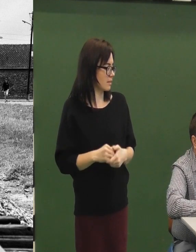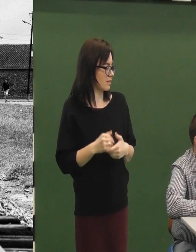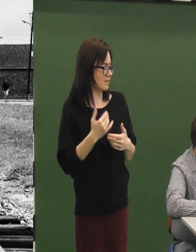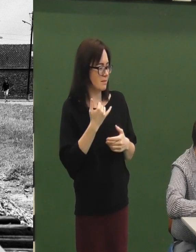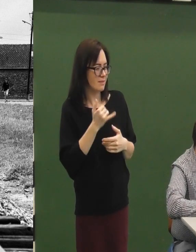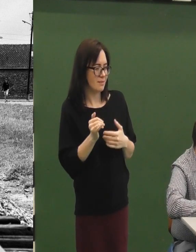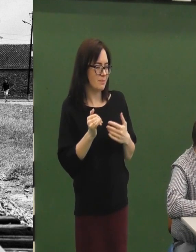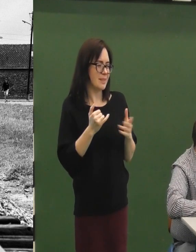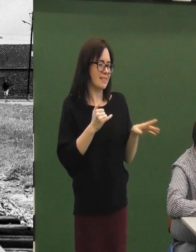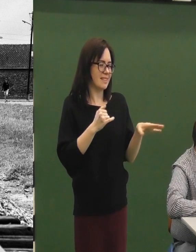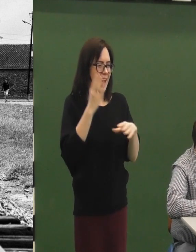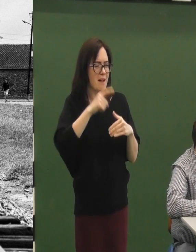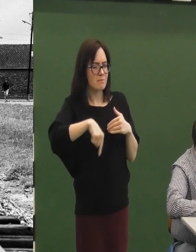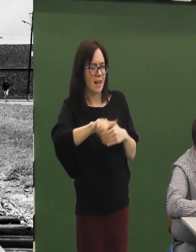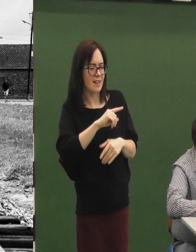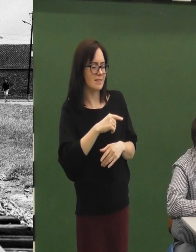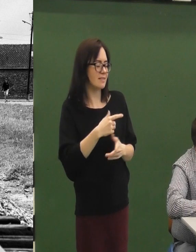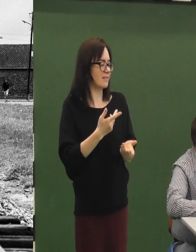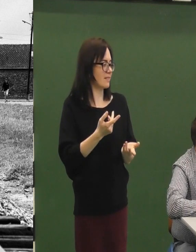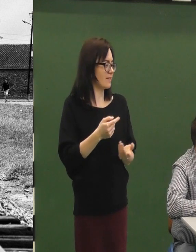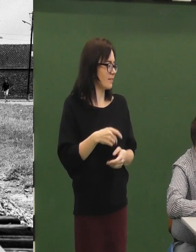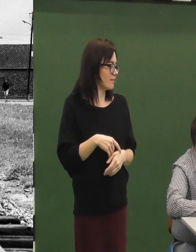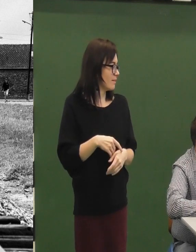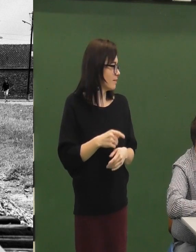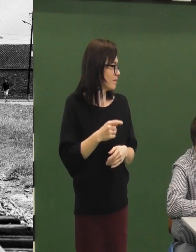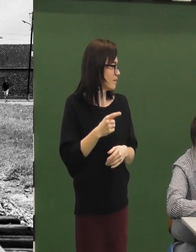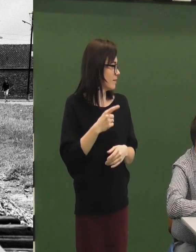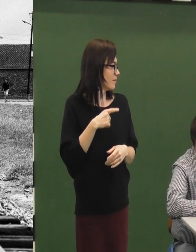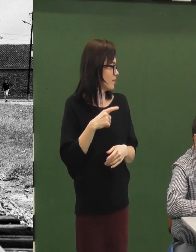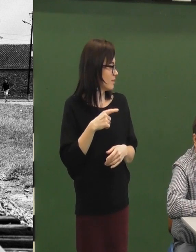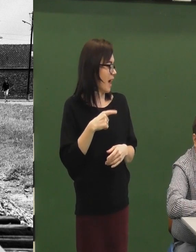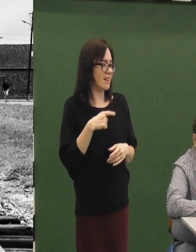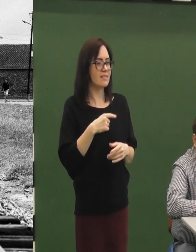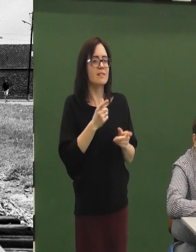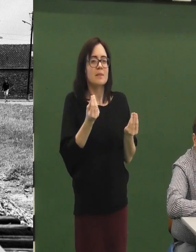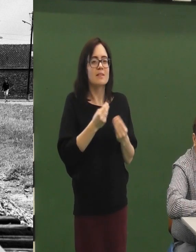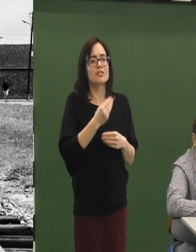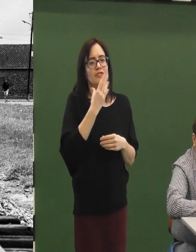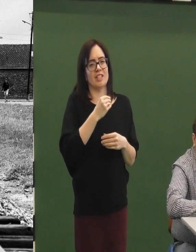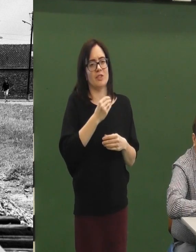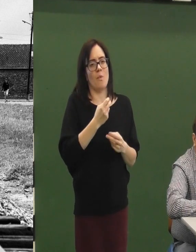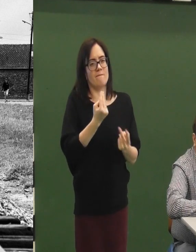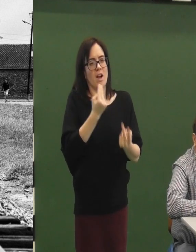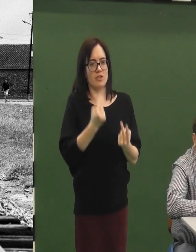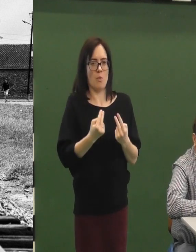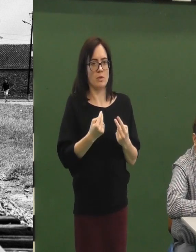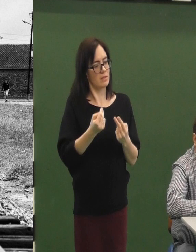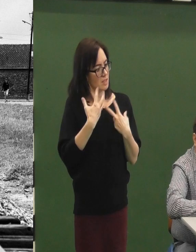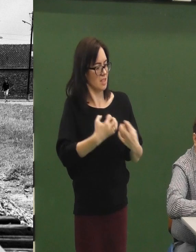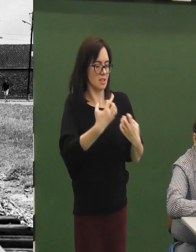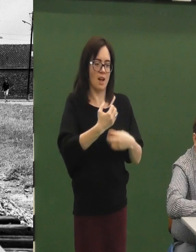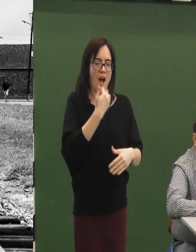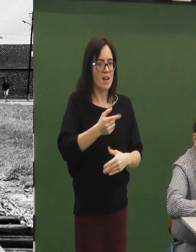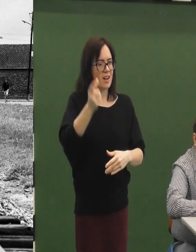átsingóztak arra, hogy megkapják a zsidóknak a vagyonát, a lakást,